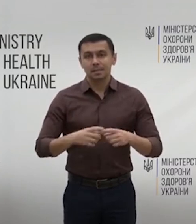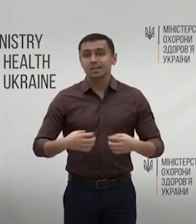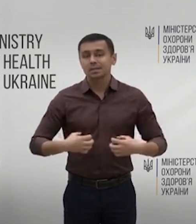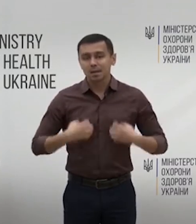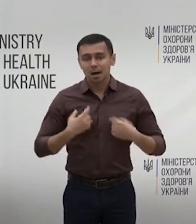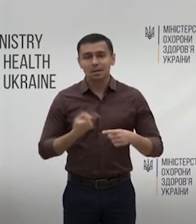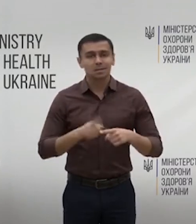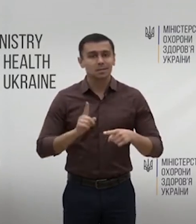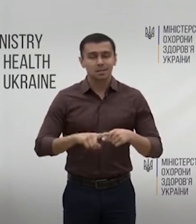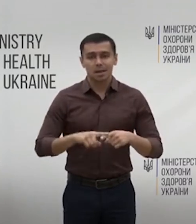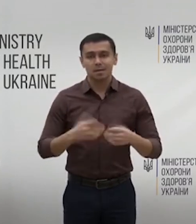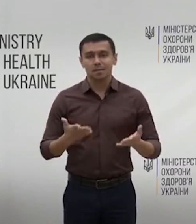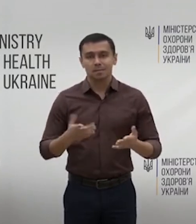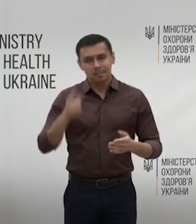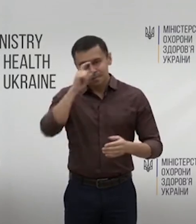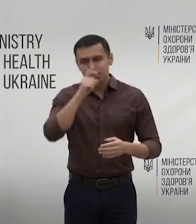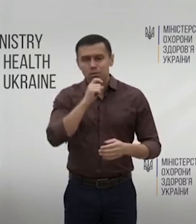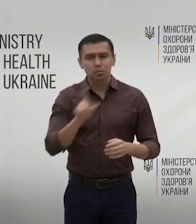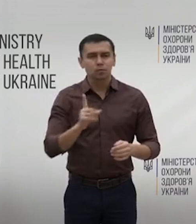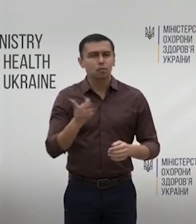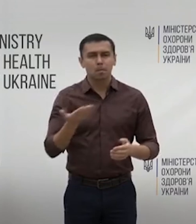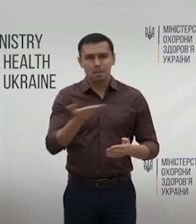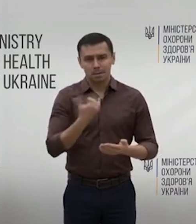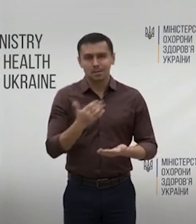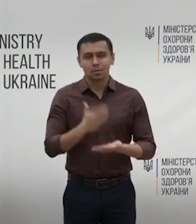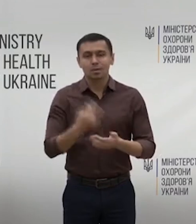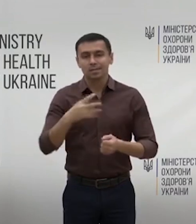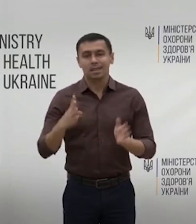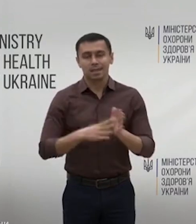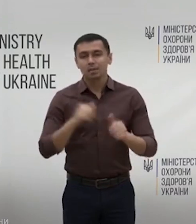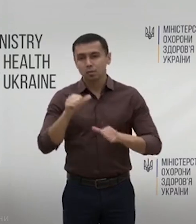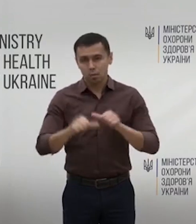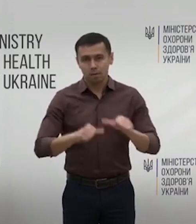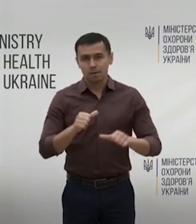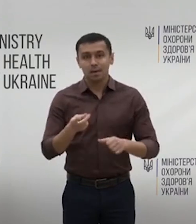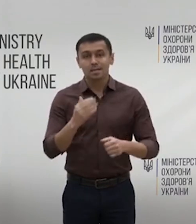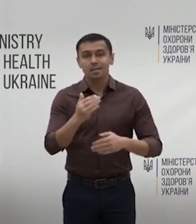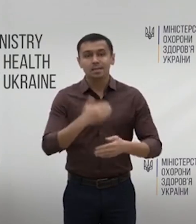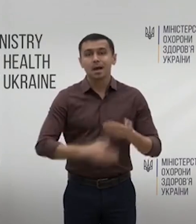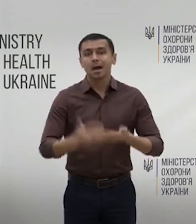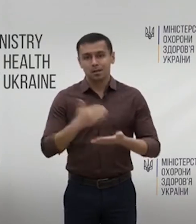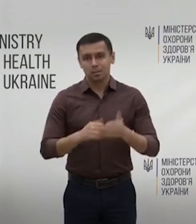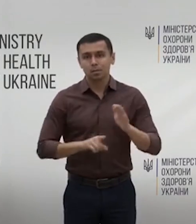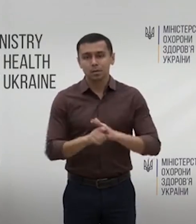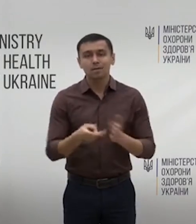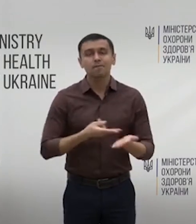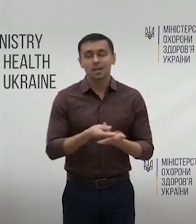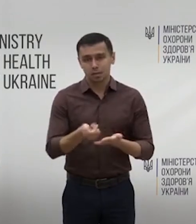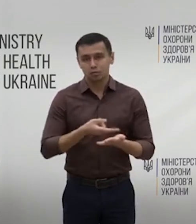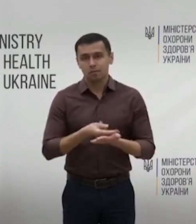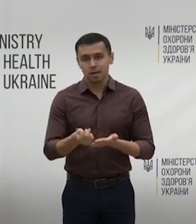страху, це коло незрозуміло чого, в чому ми знаходимося 29 років. І нарешті почати